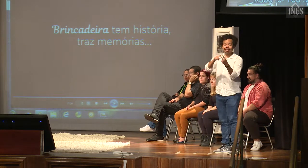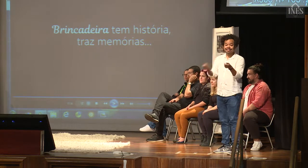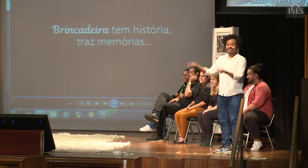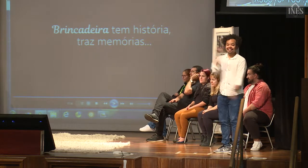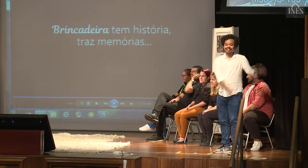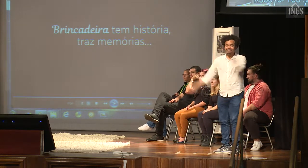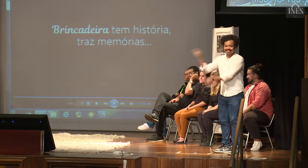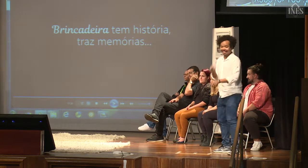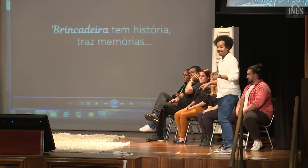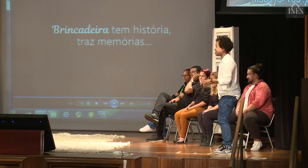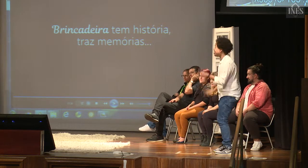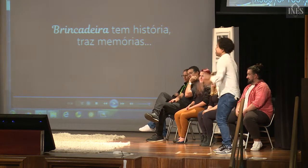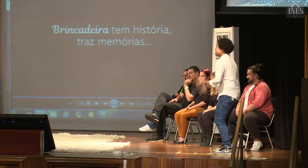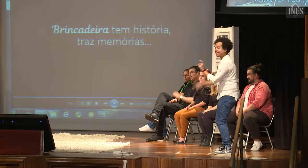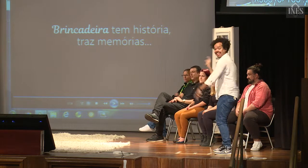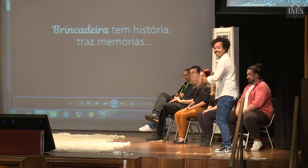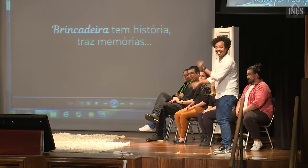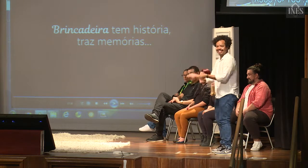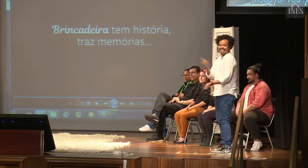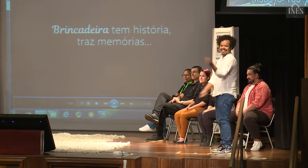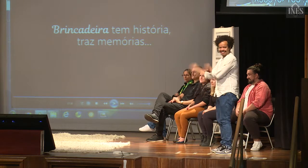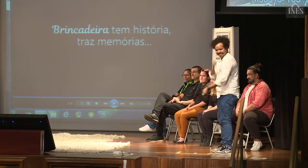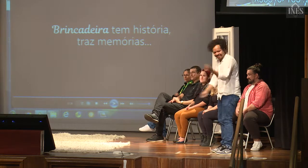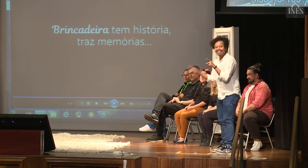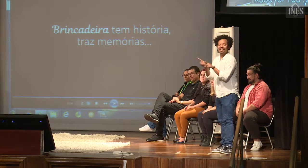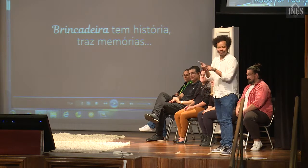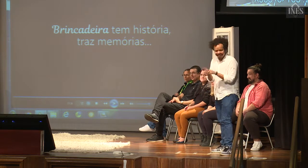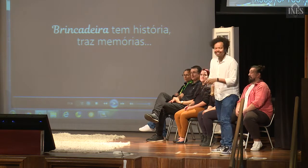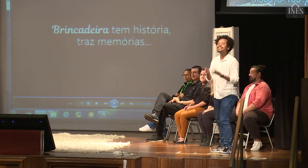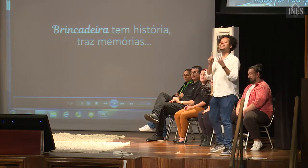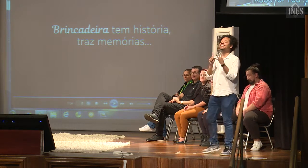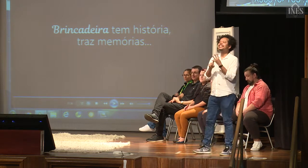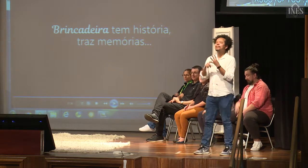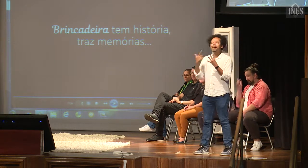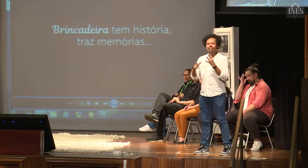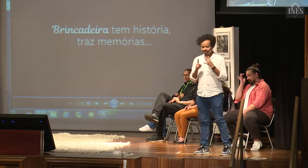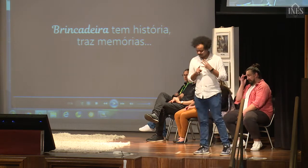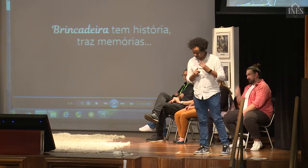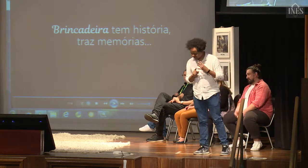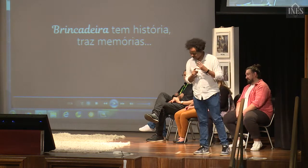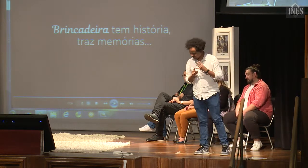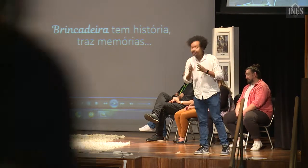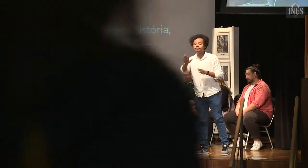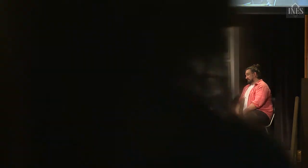também. E pular com 2 cordas, eu também brinquei disso. Uma outra coisa assim que eu